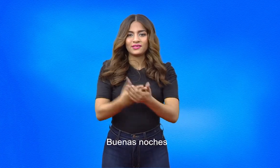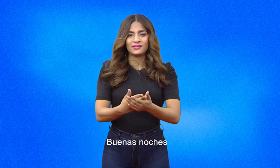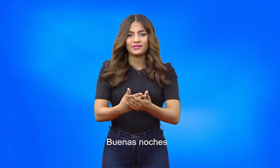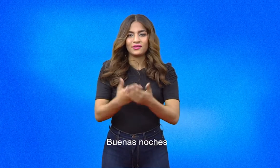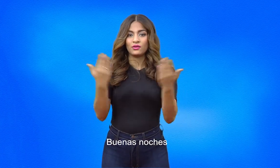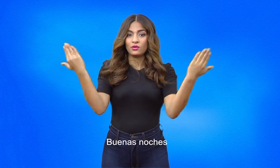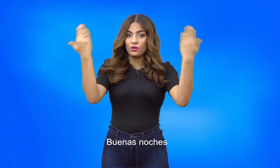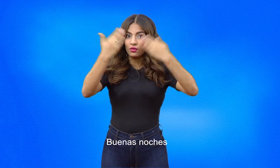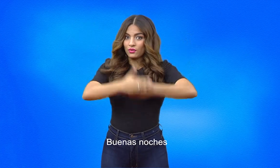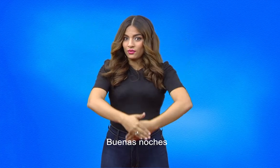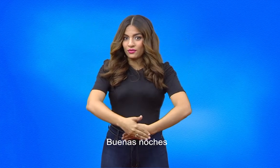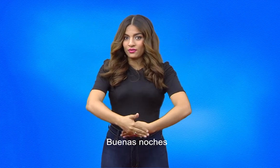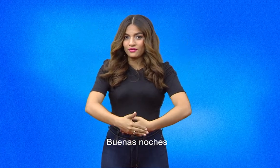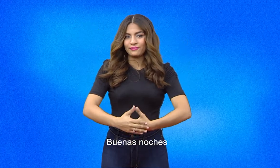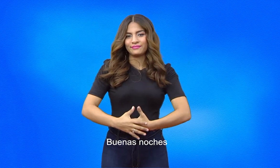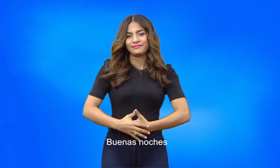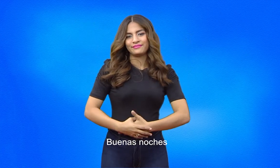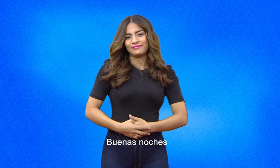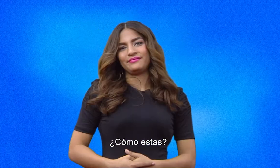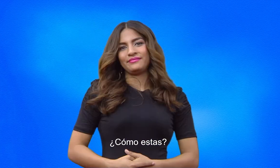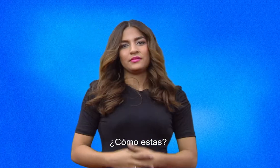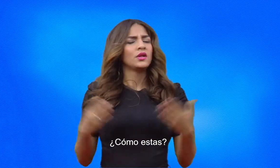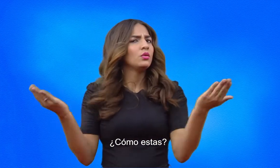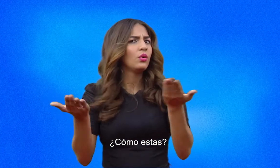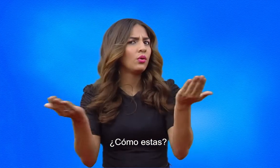Buenas noches. ¿Cómo estás?